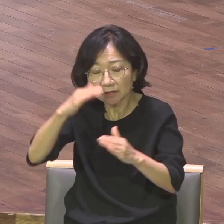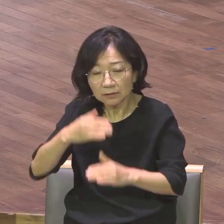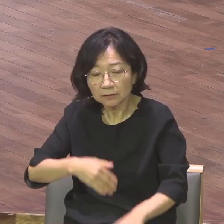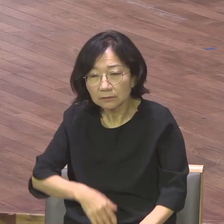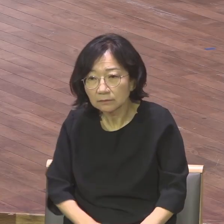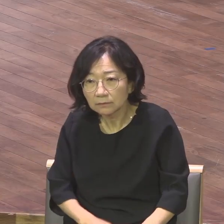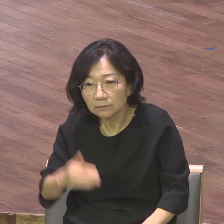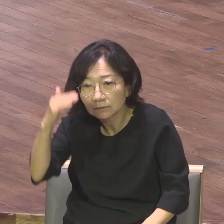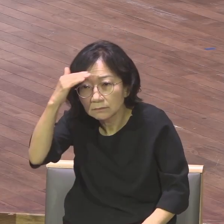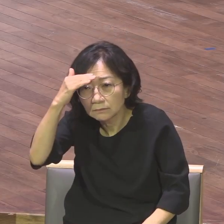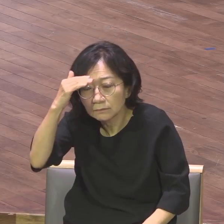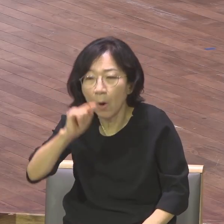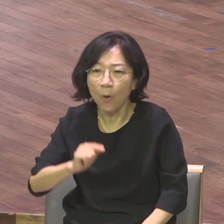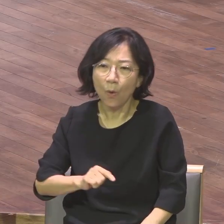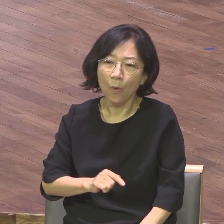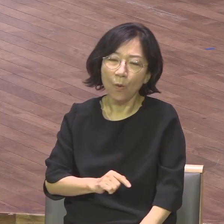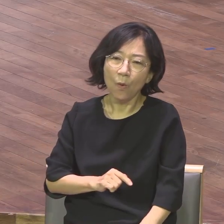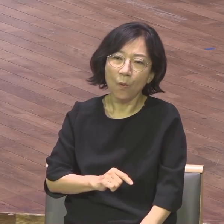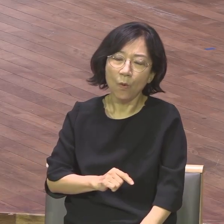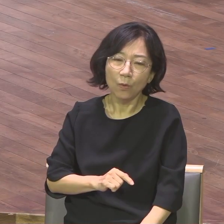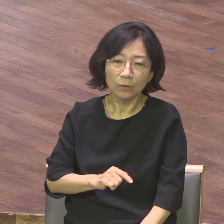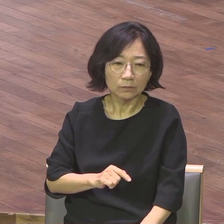무속의 심각한 영적 상황을